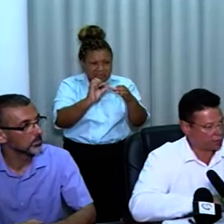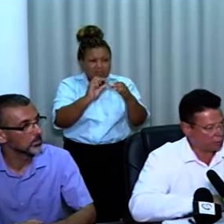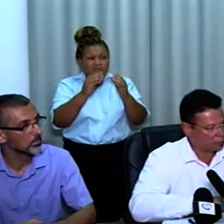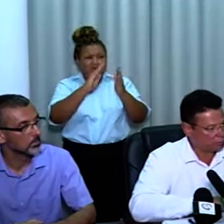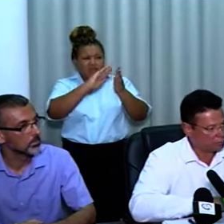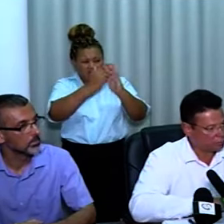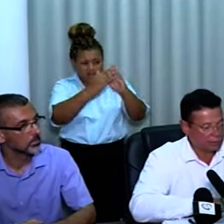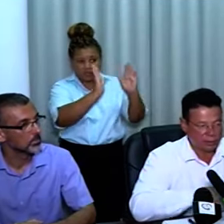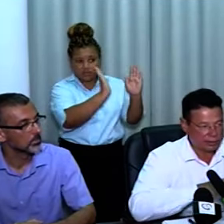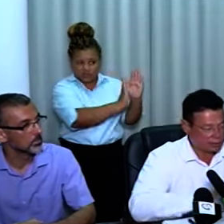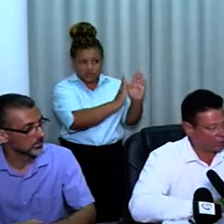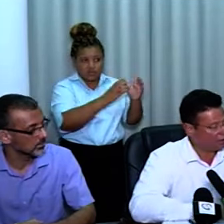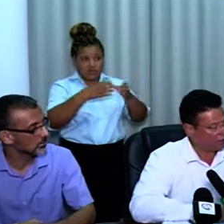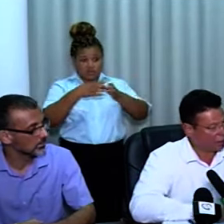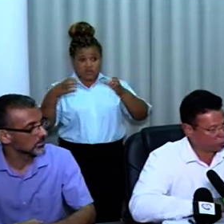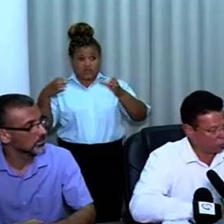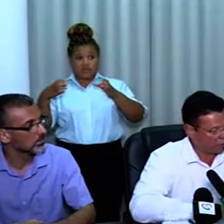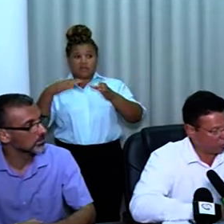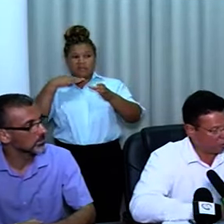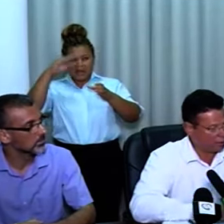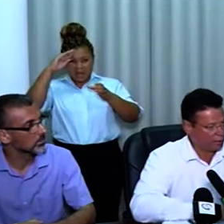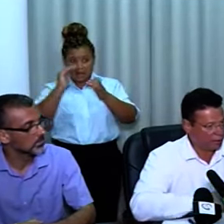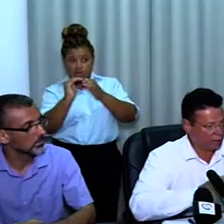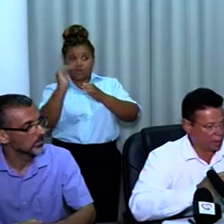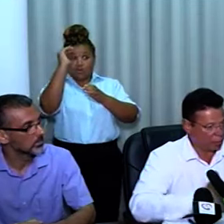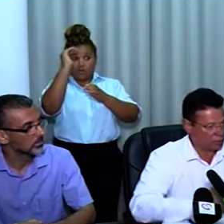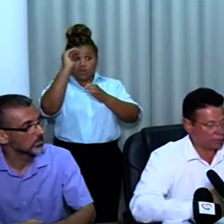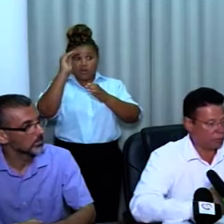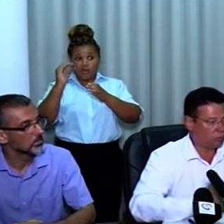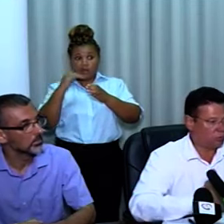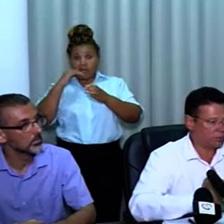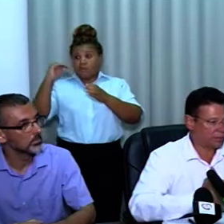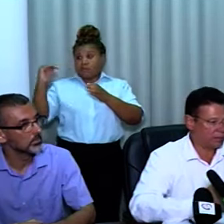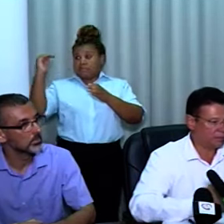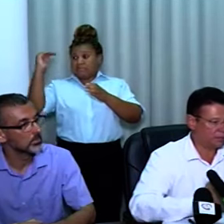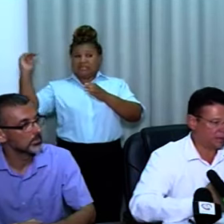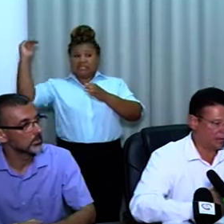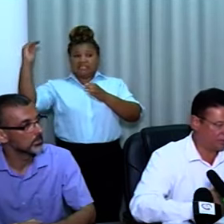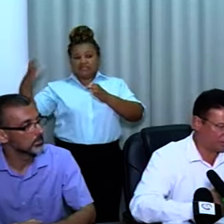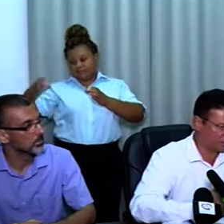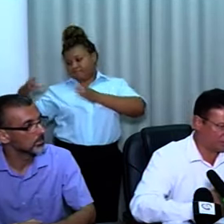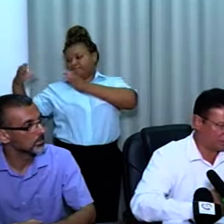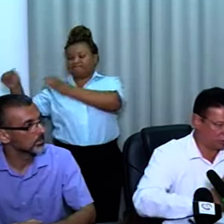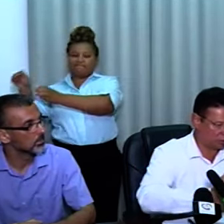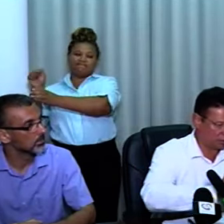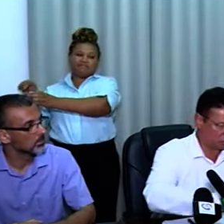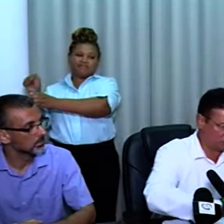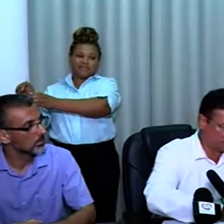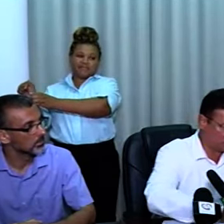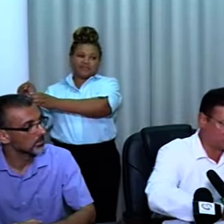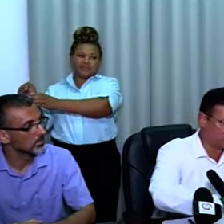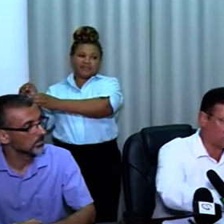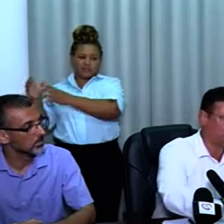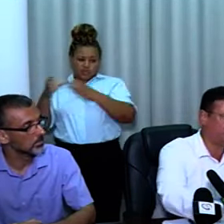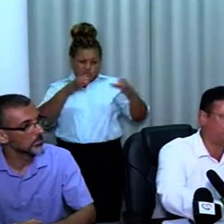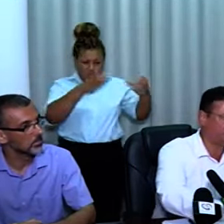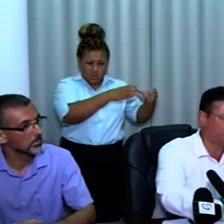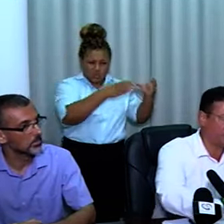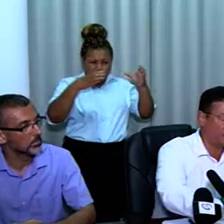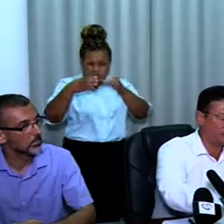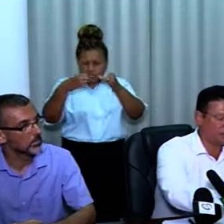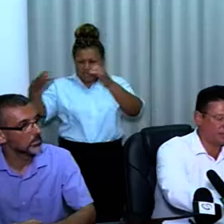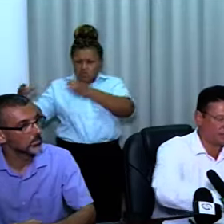le corps de la cour. Ça peut gagner faire autour les monde à cause de temps où le système service est dans son limite ou besoin d'un autre